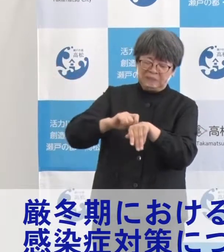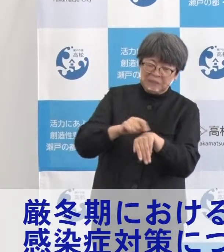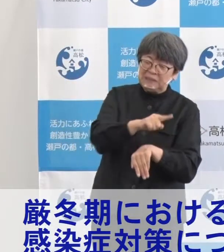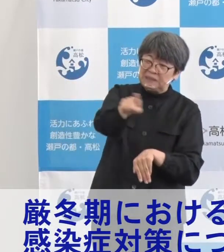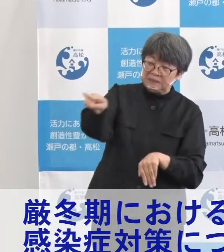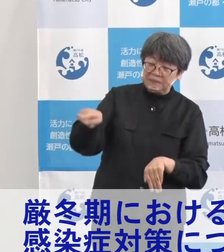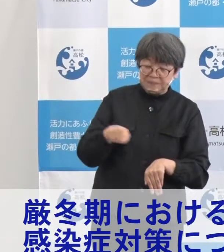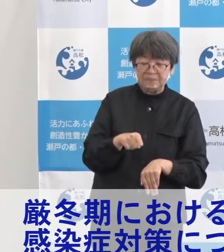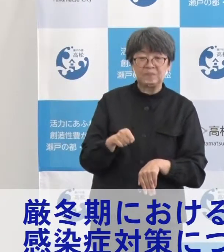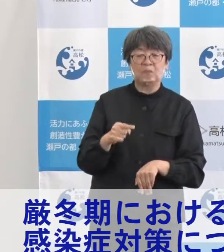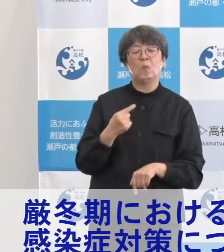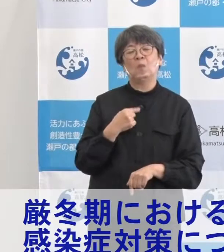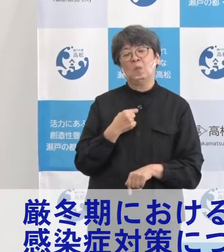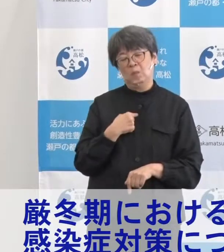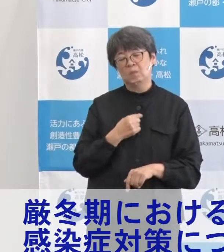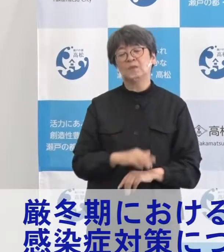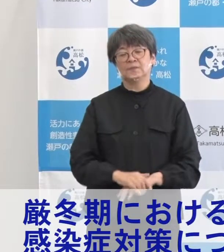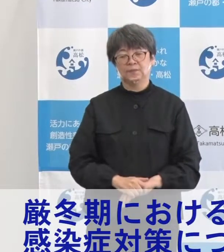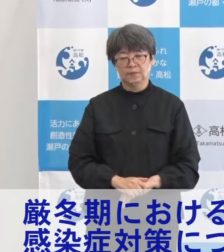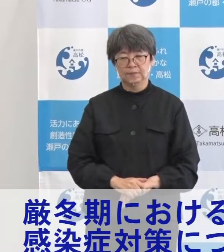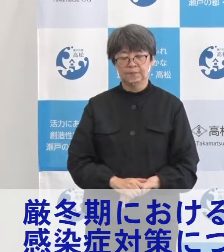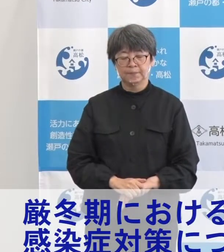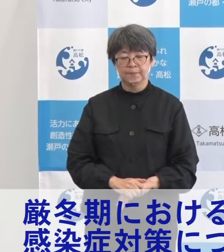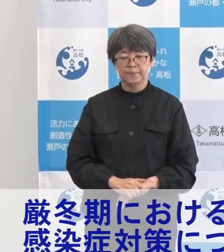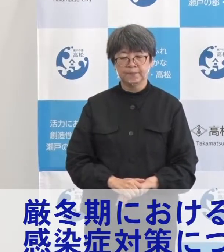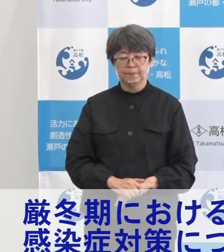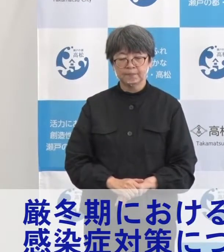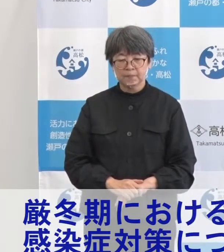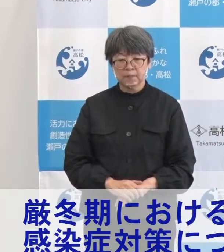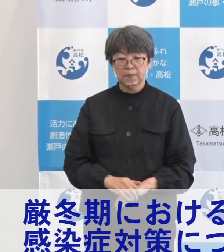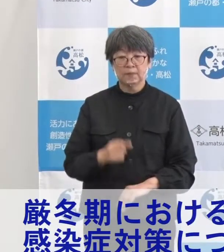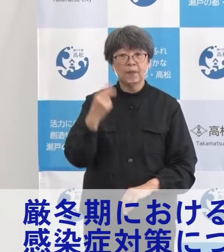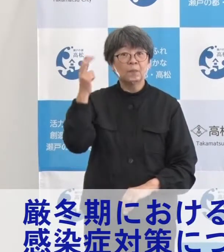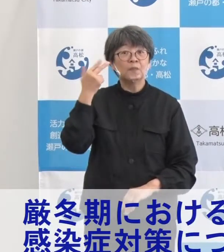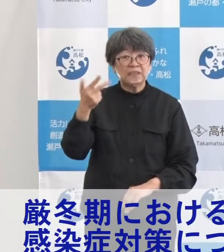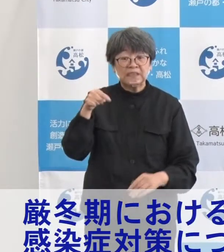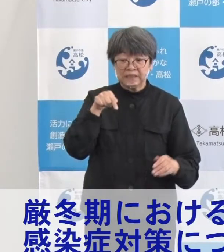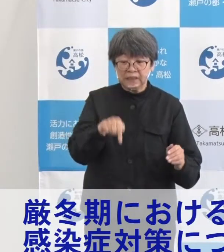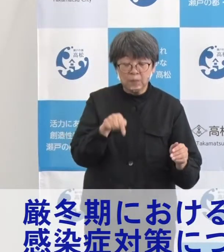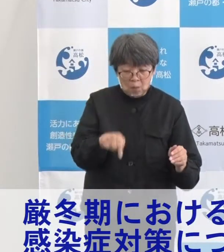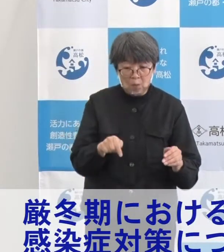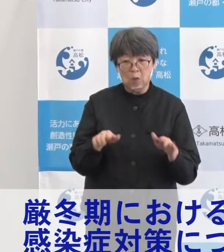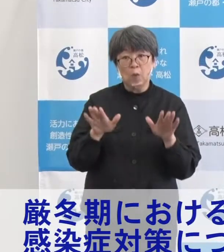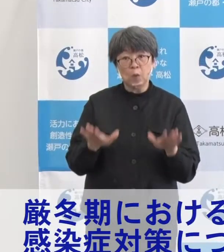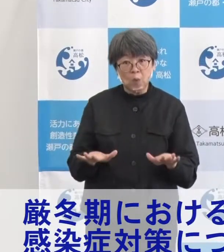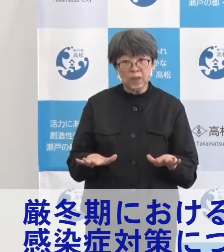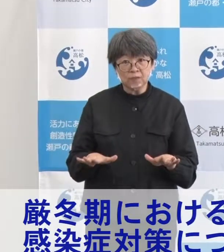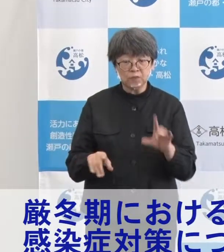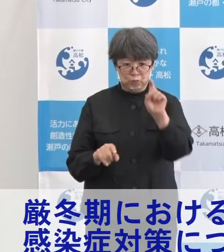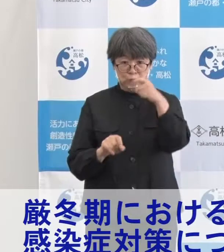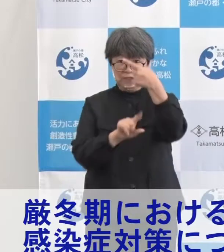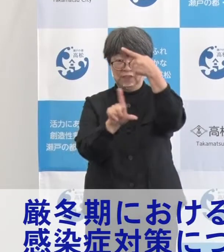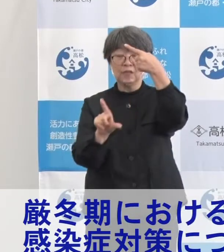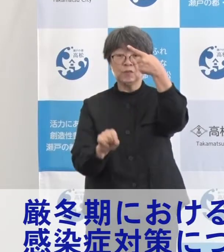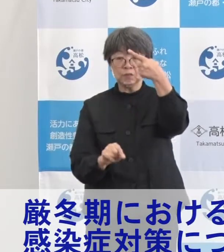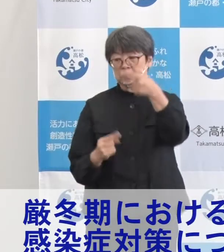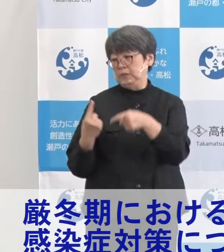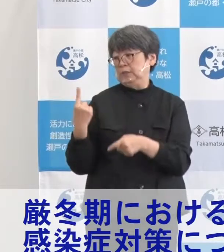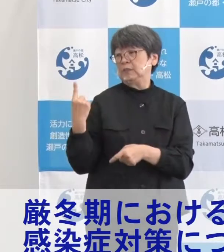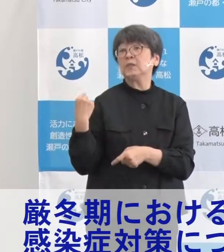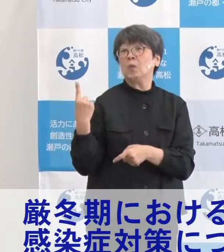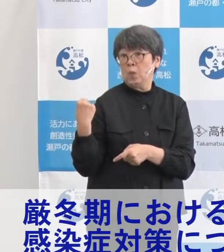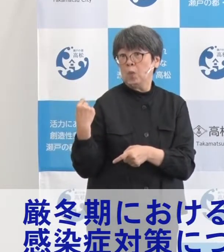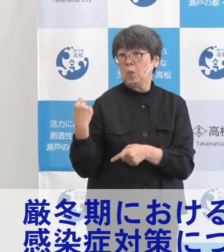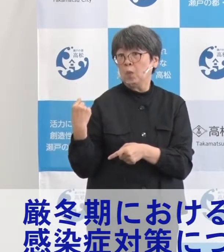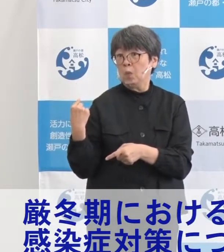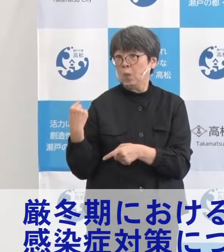というふうに認識をいたしておるところでございます本紙におきましても今月に入りまして昨日のんも